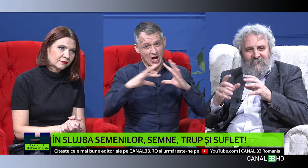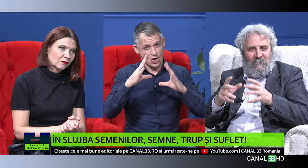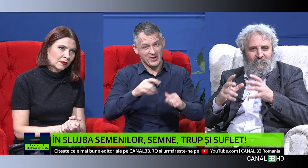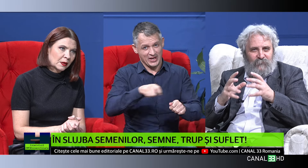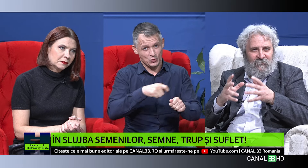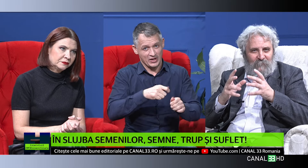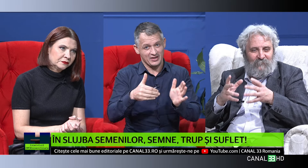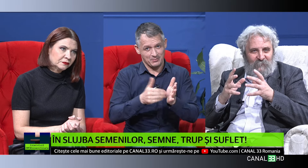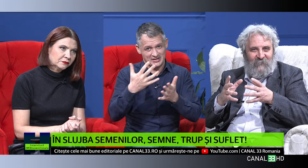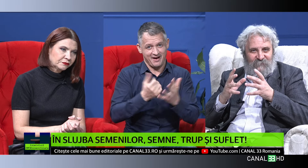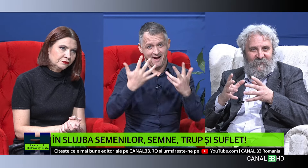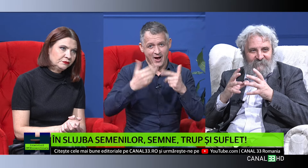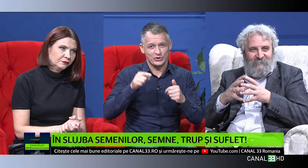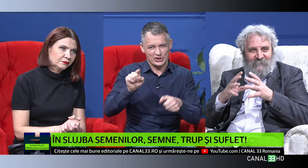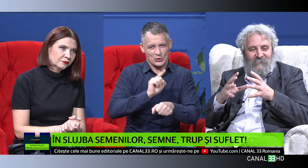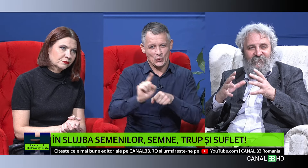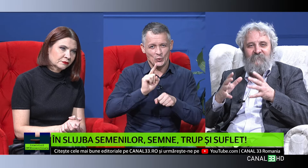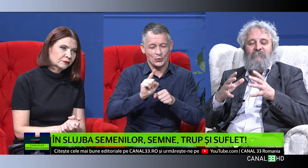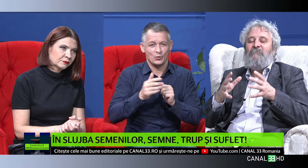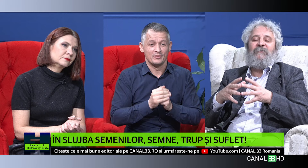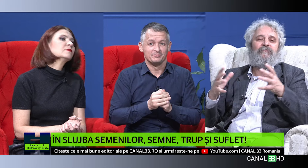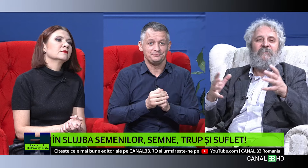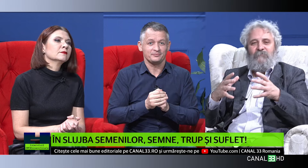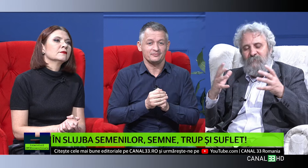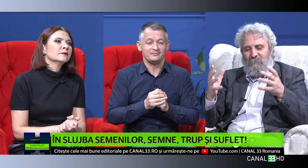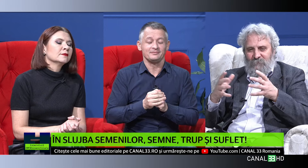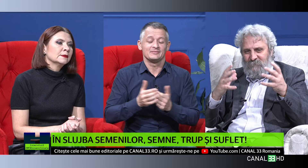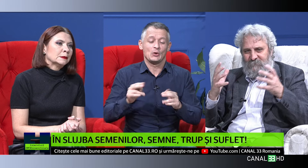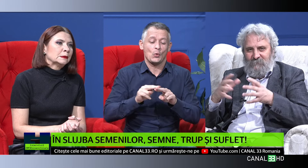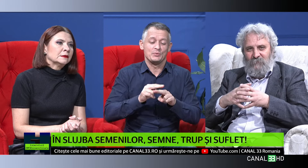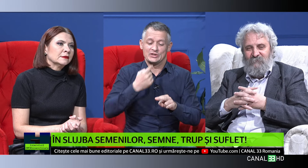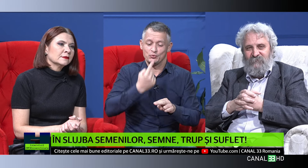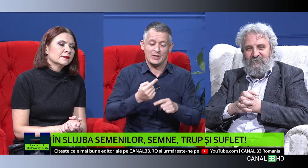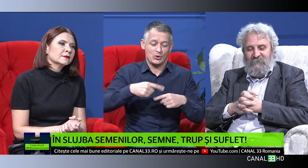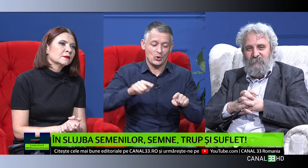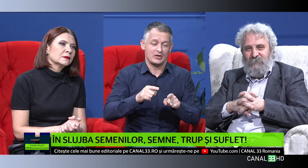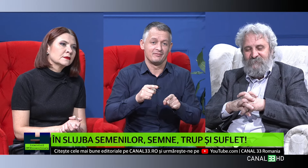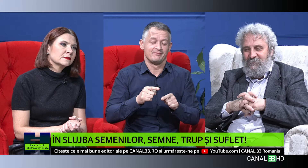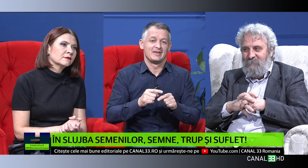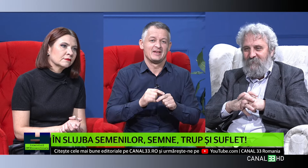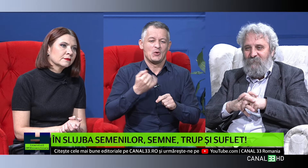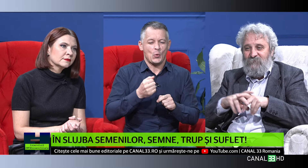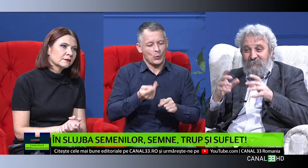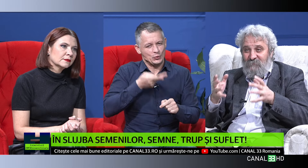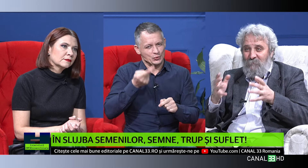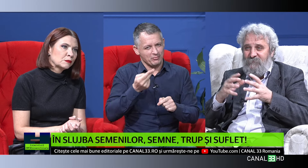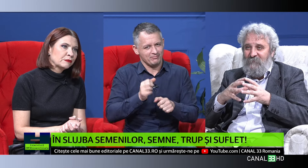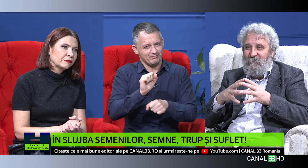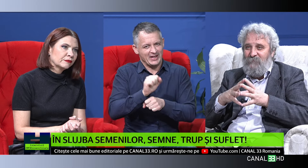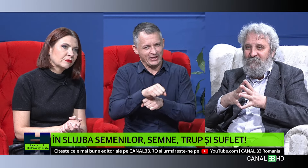în calcul și lucrurile astea care sunt, cum le spunem noi, în mod universitar nișate. Dar care sunt atât de importante, pentru